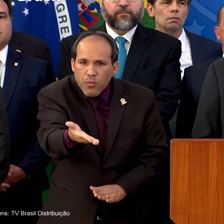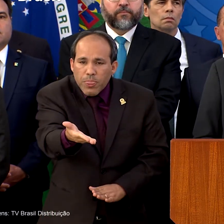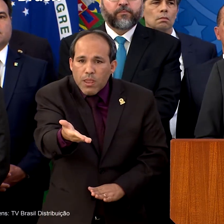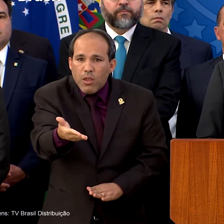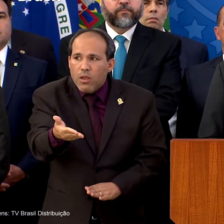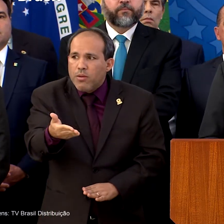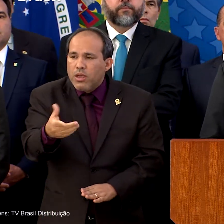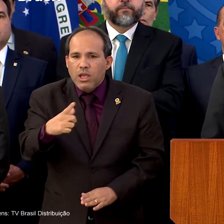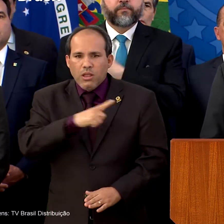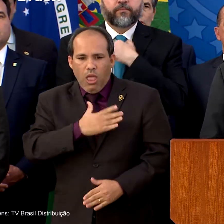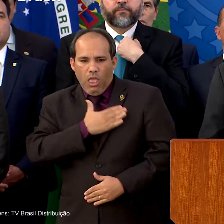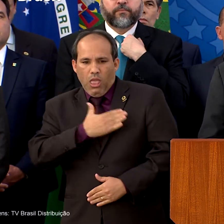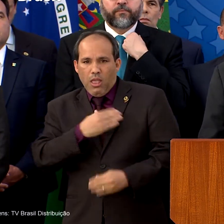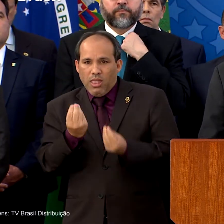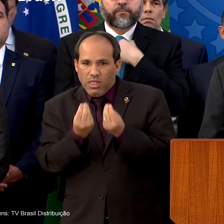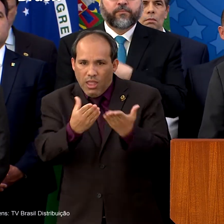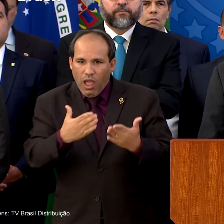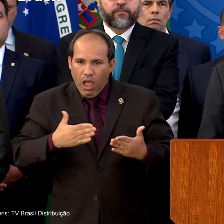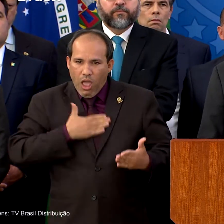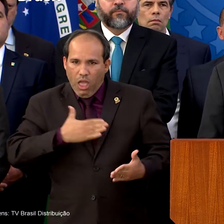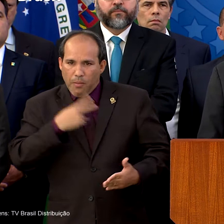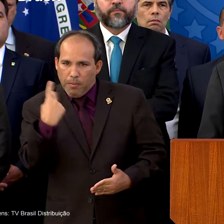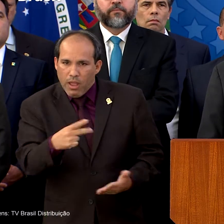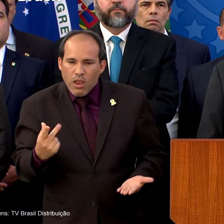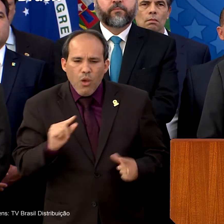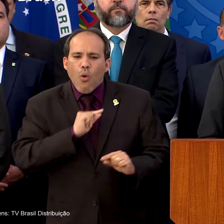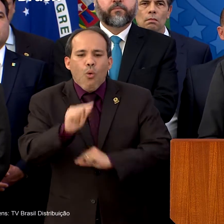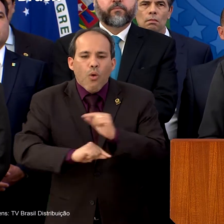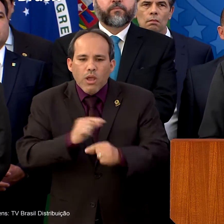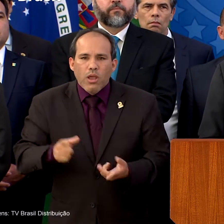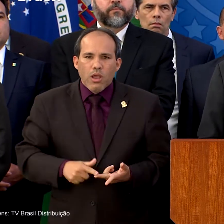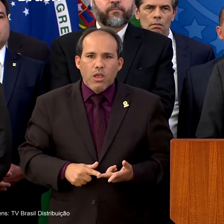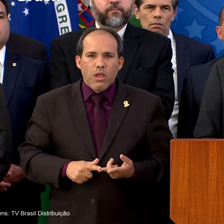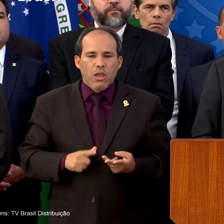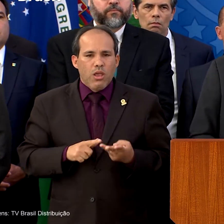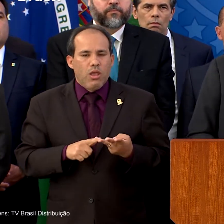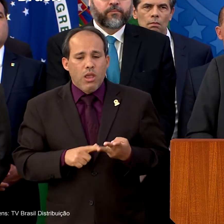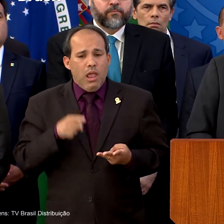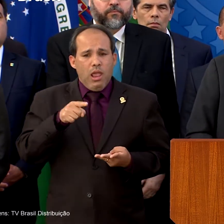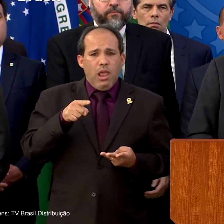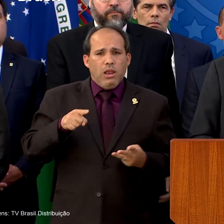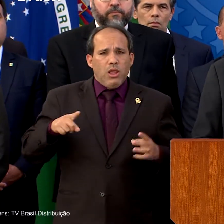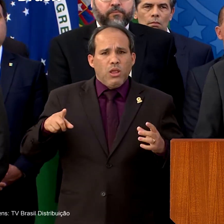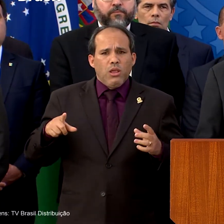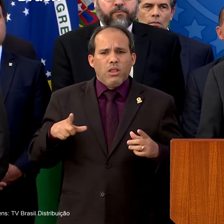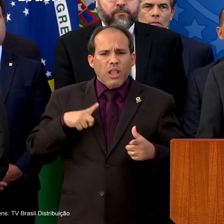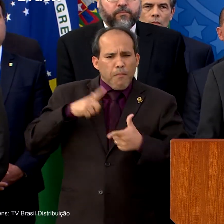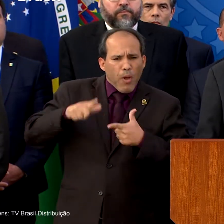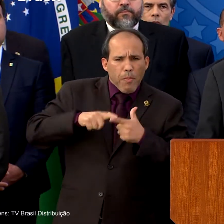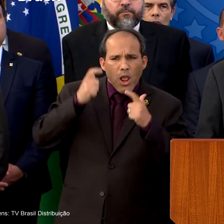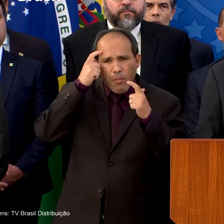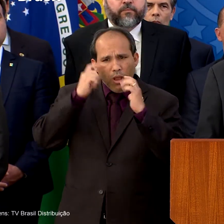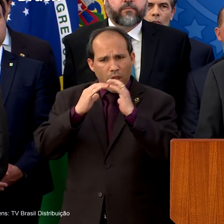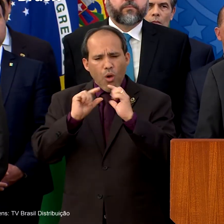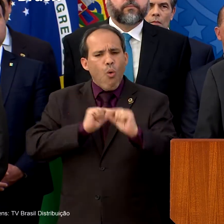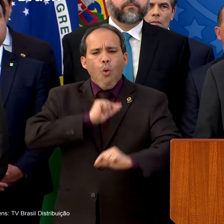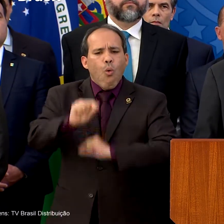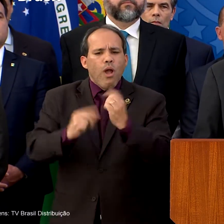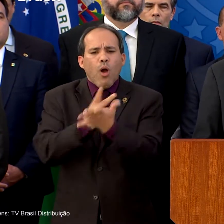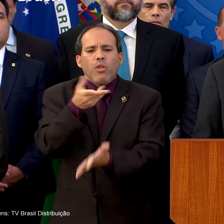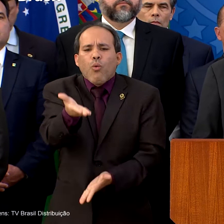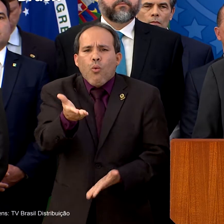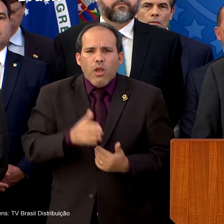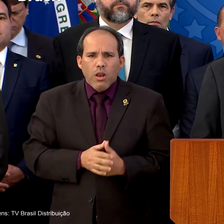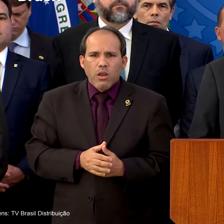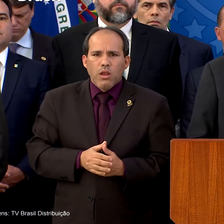e ele foi ameaçado e eu não só frida ele sofre das faculdades mentais o